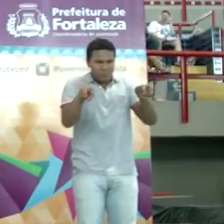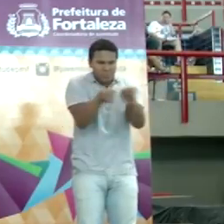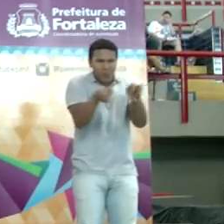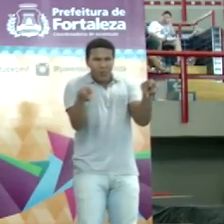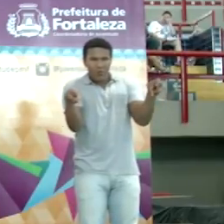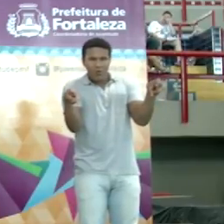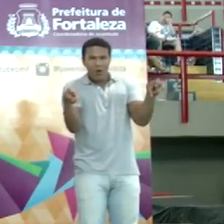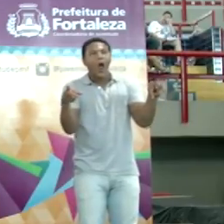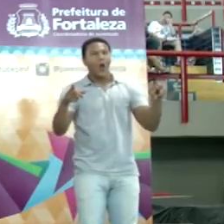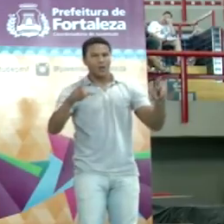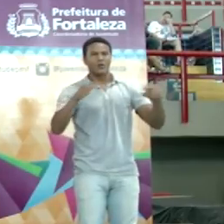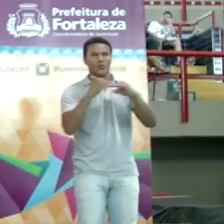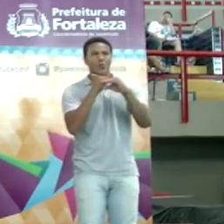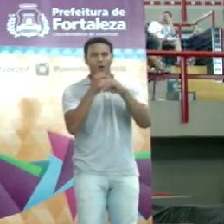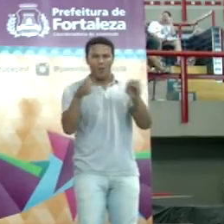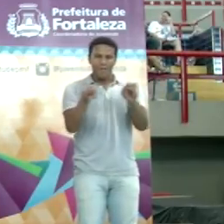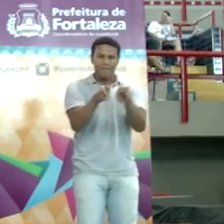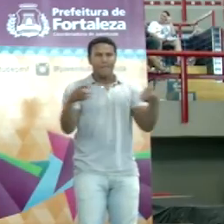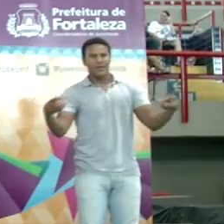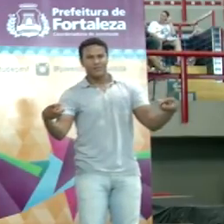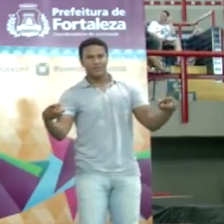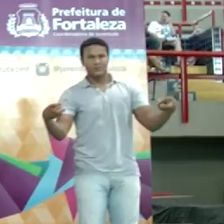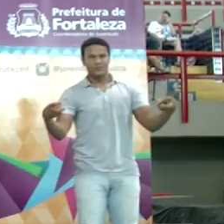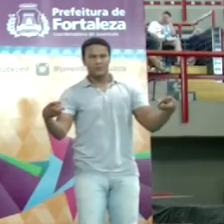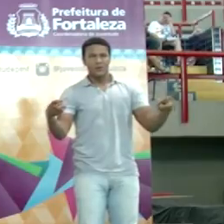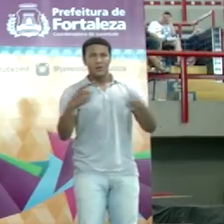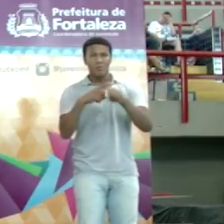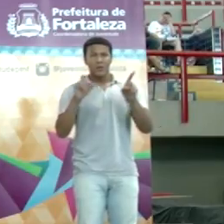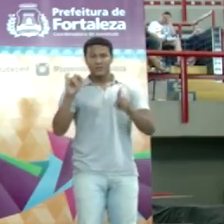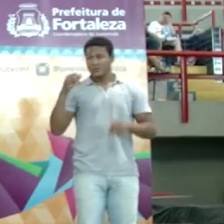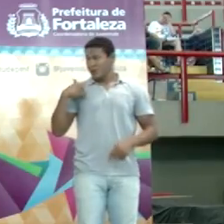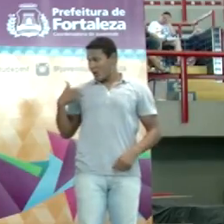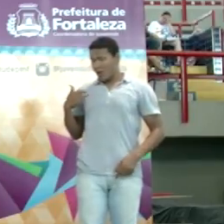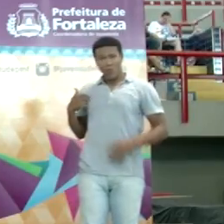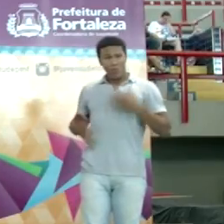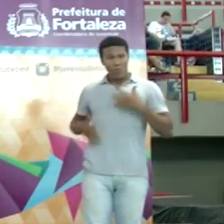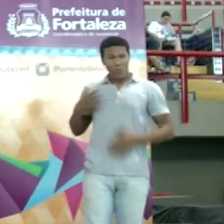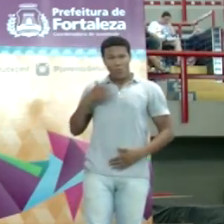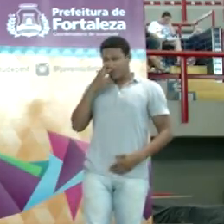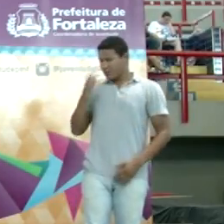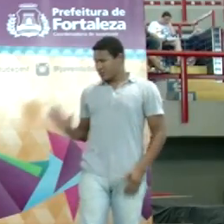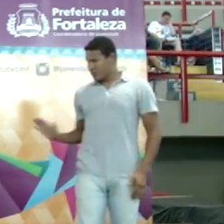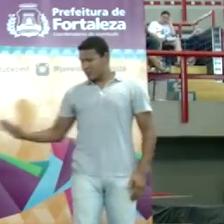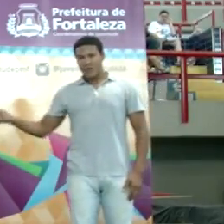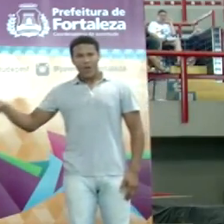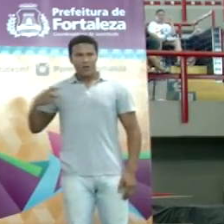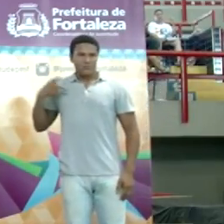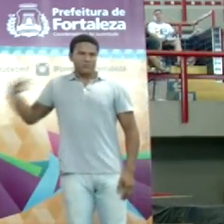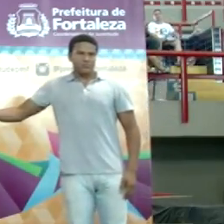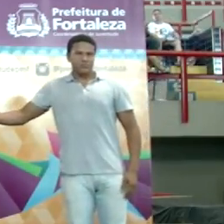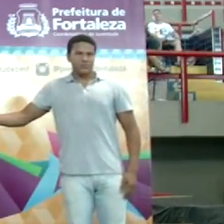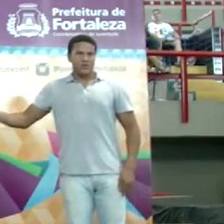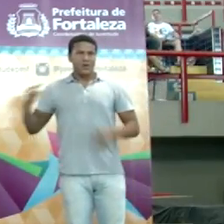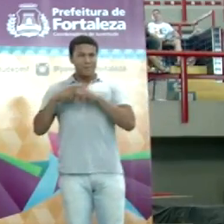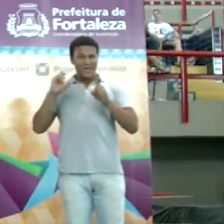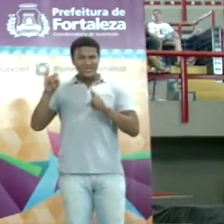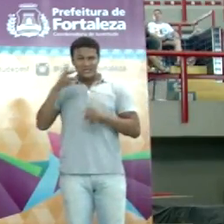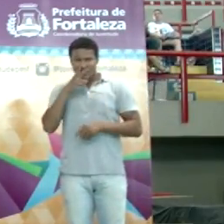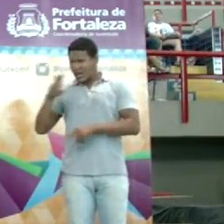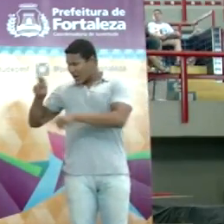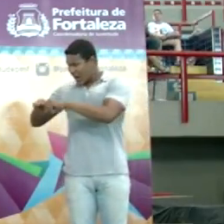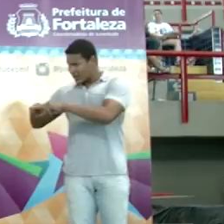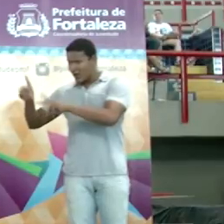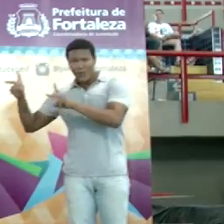tem as mesmas massas, significa dizer que vão ter as mesmas acelerações. Não, não se equilibram,